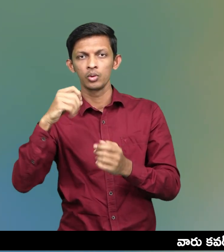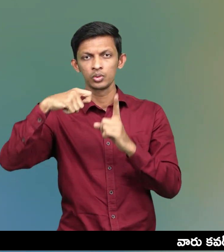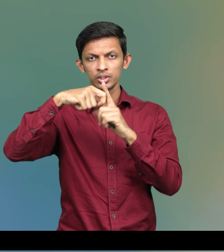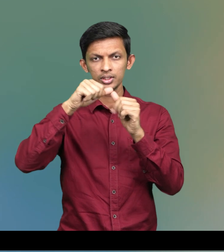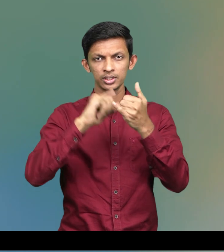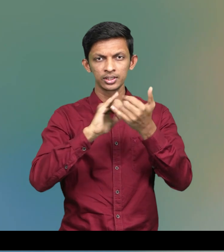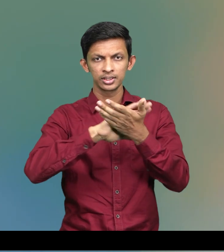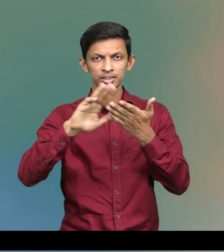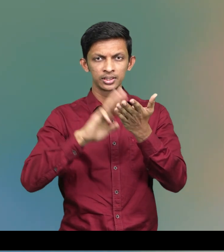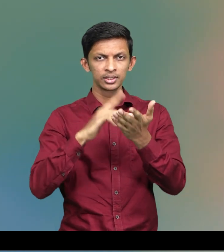పంజాబ్